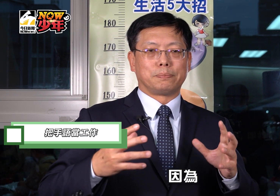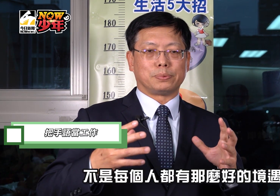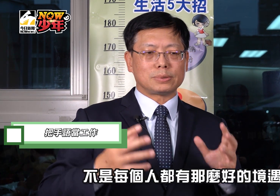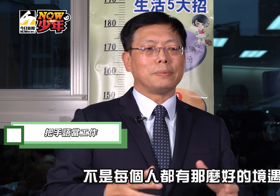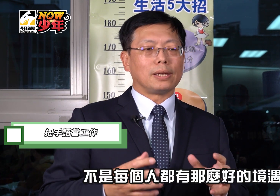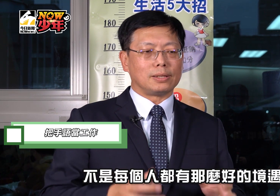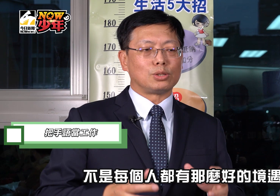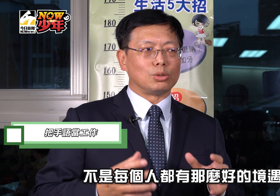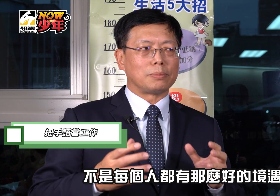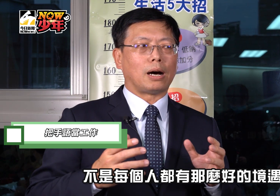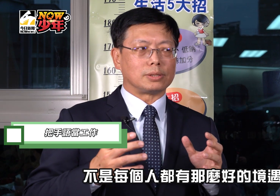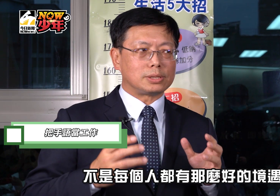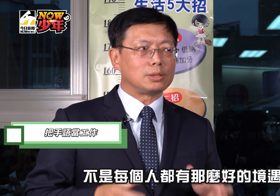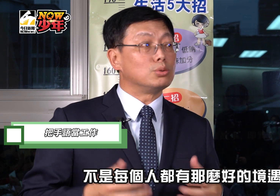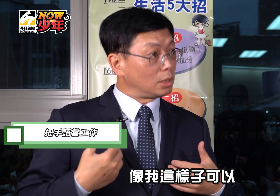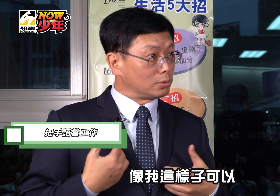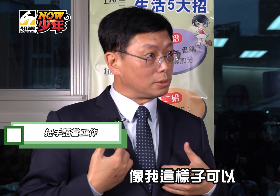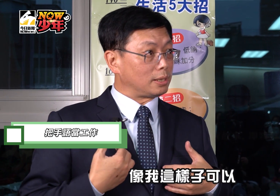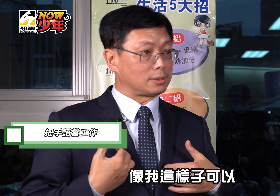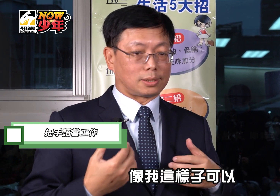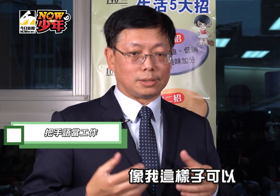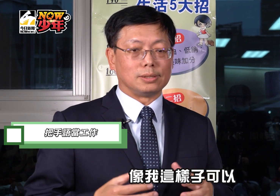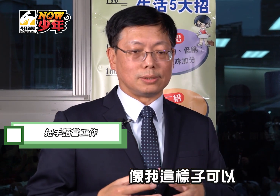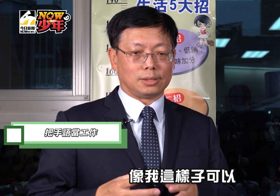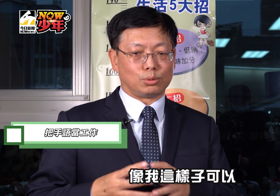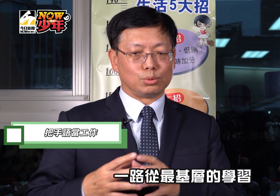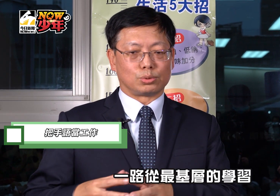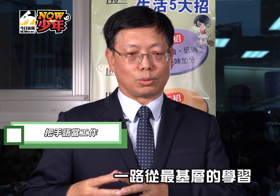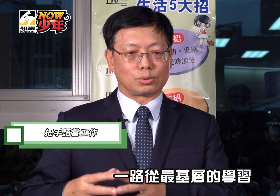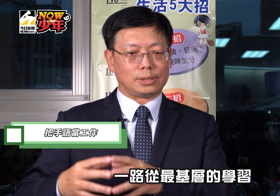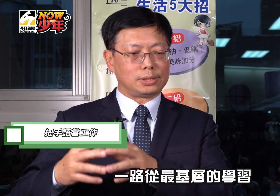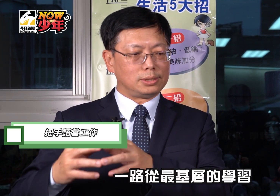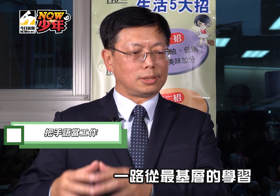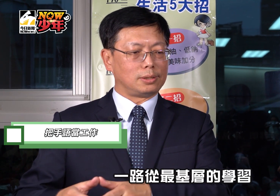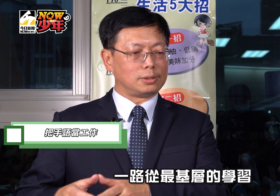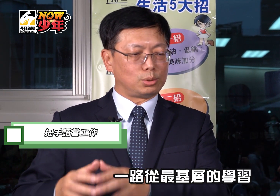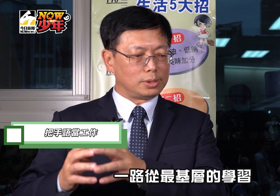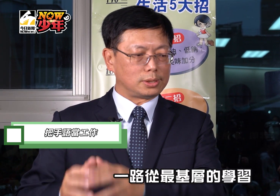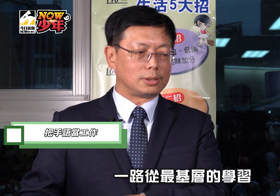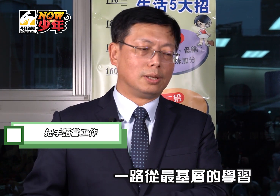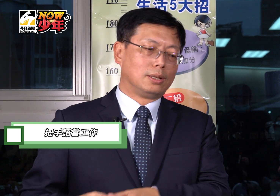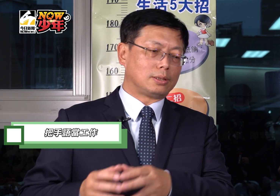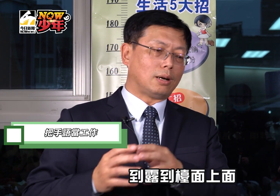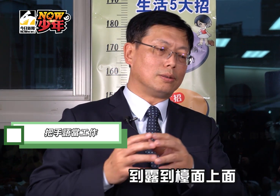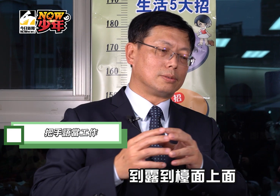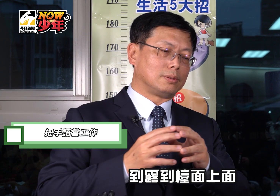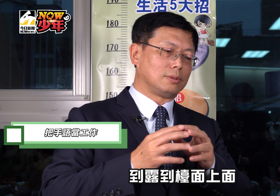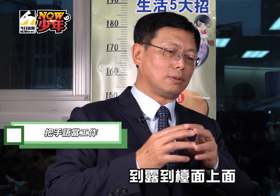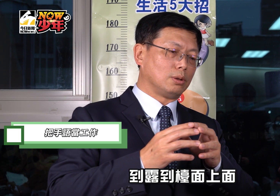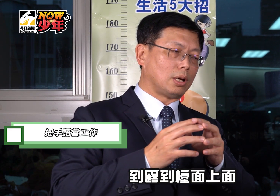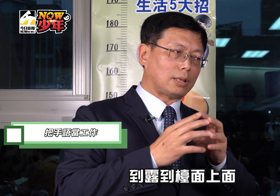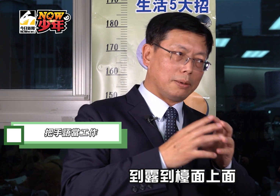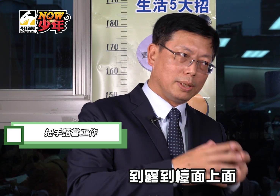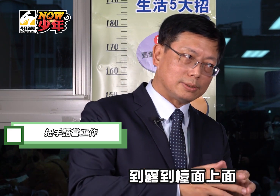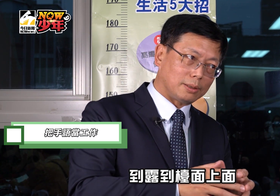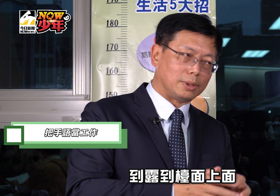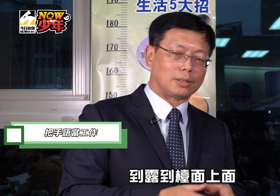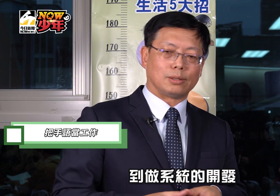不是每一个人都有那么好的境遇，像我这样子可以一路从最基层的学习到露到台面上面，到